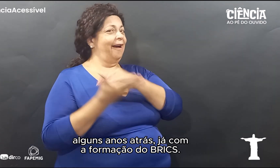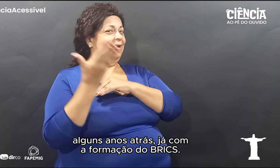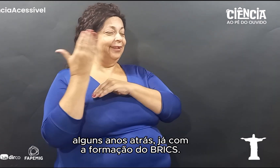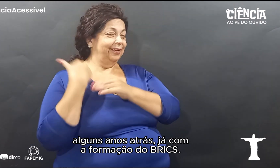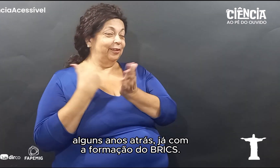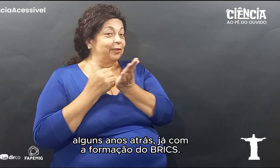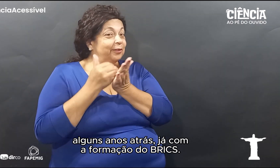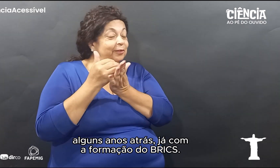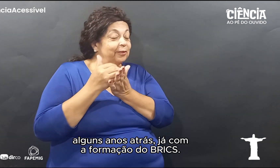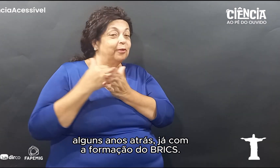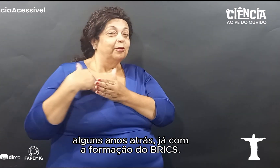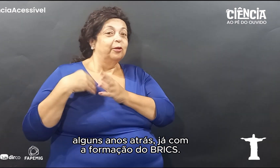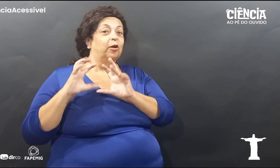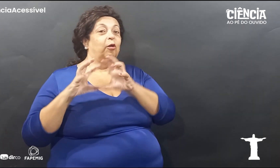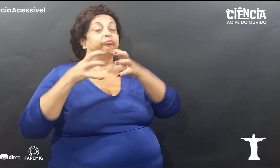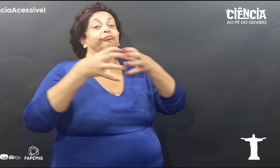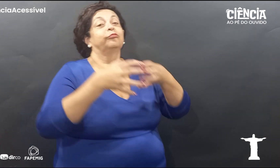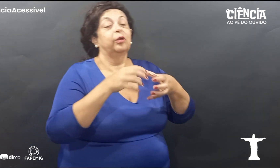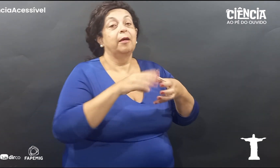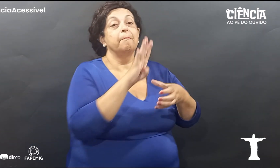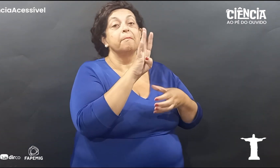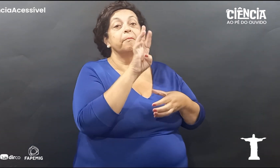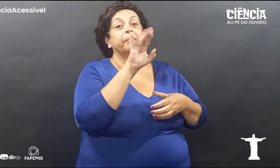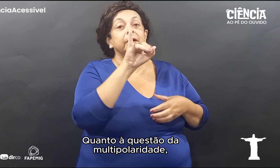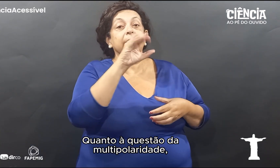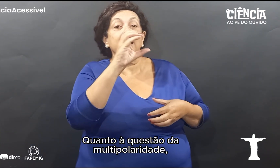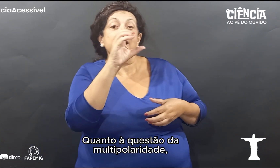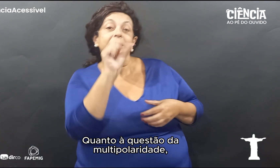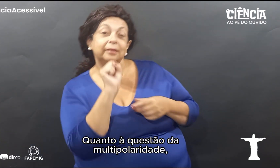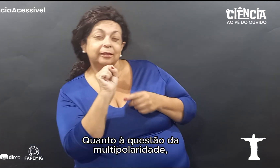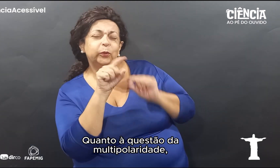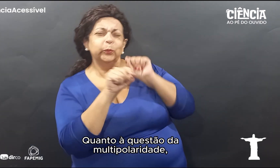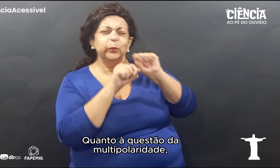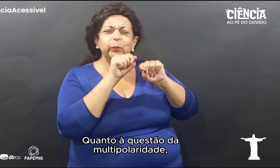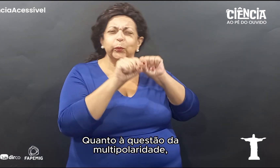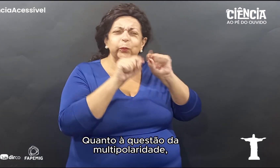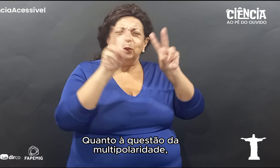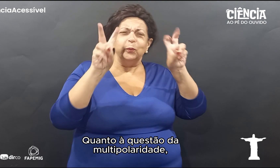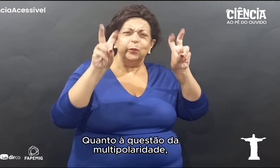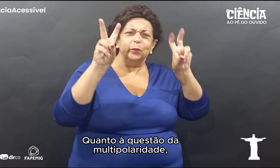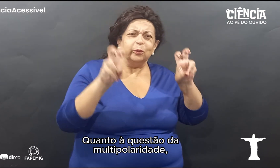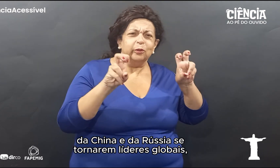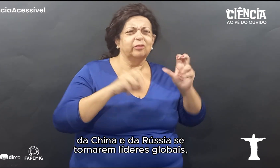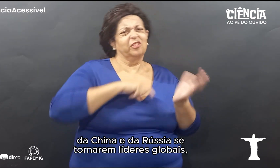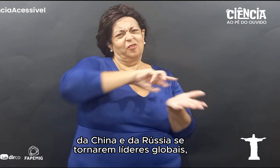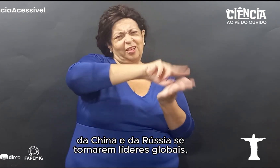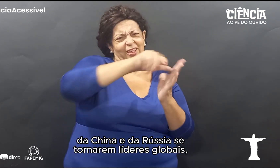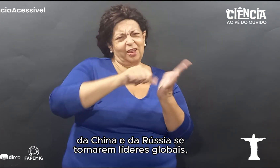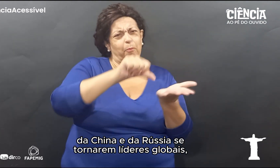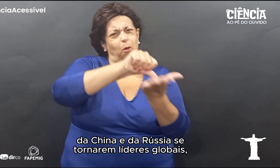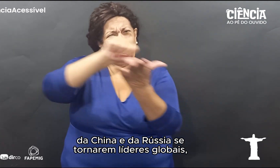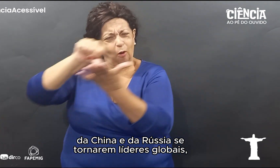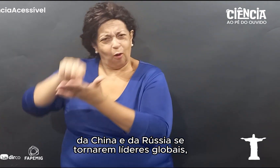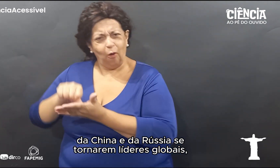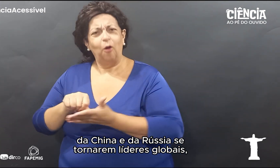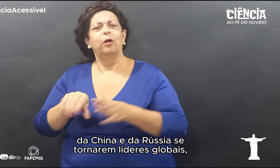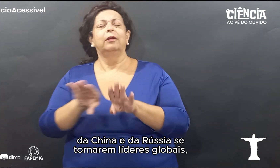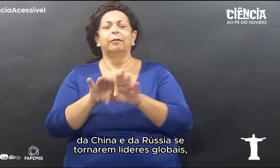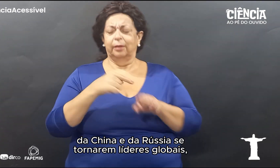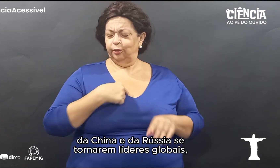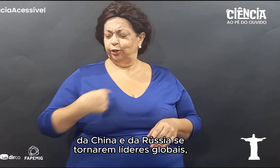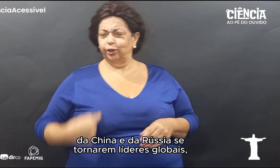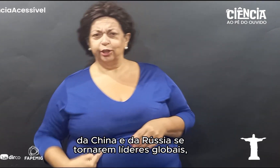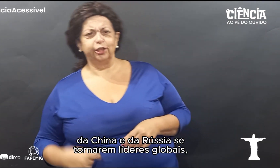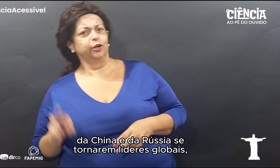já, com a formação do BRICS, né? Quanto à questão da multipolaridade da China e da Rússia